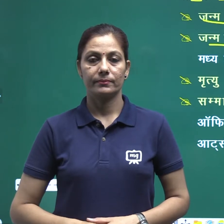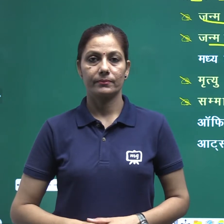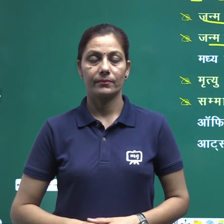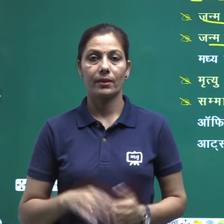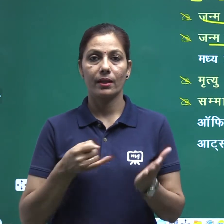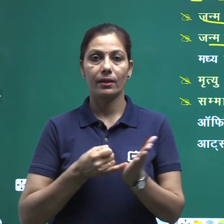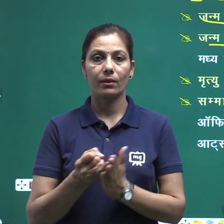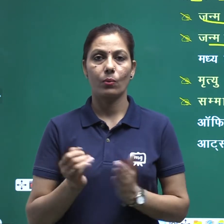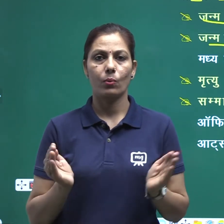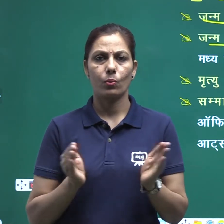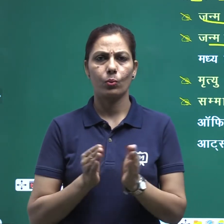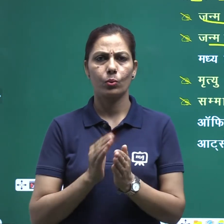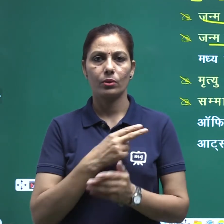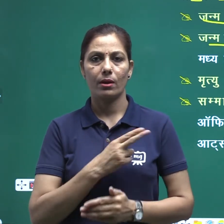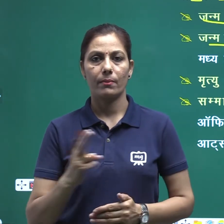बाबरिया गांव है,